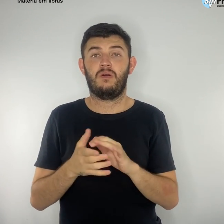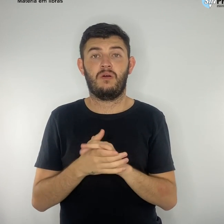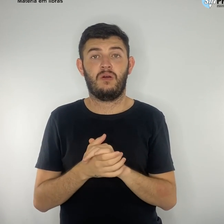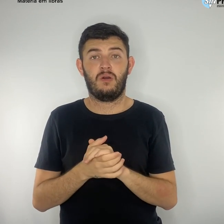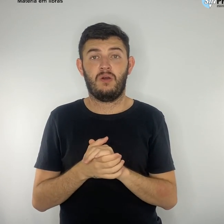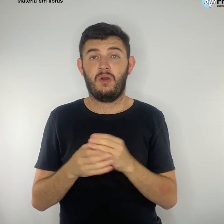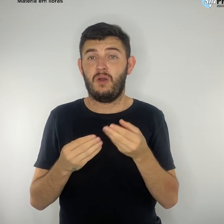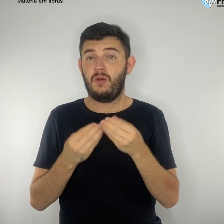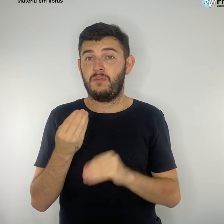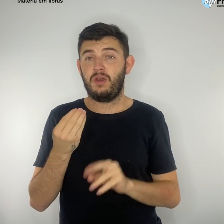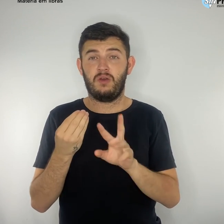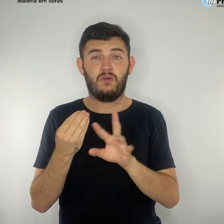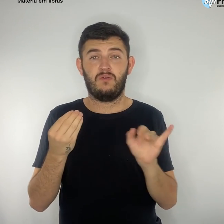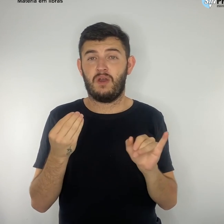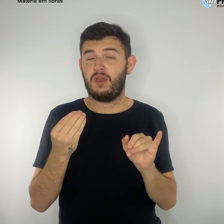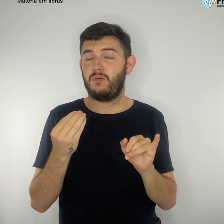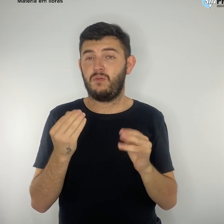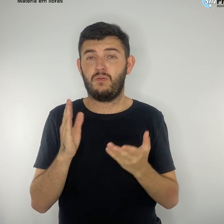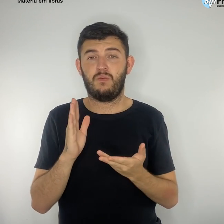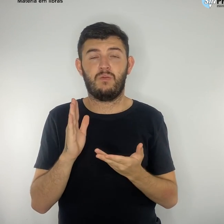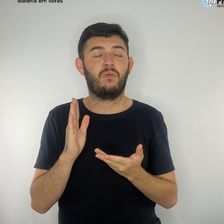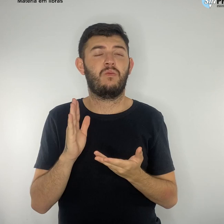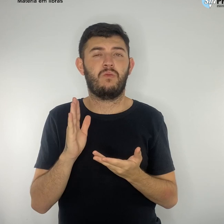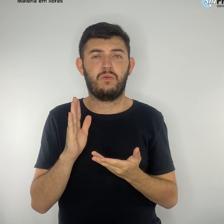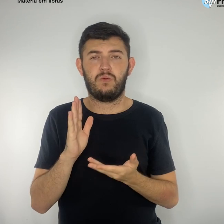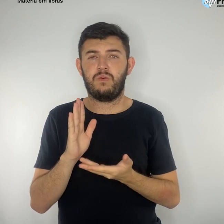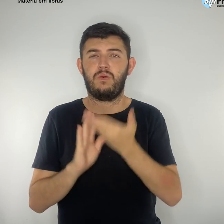Segundo Faria, o salário mínimo no ano que vem será de R$